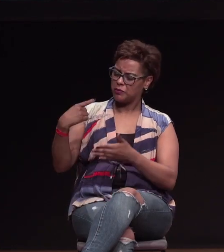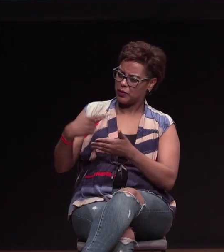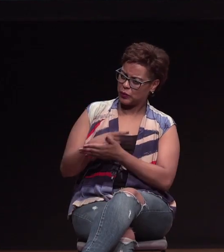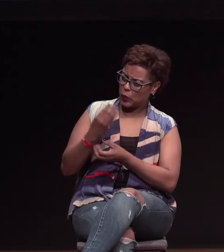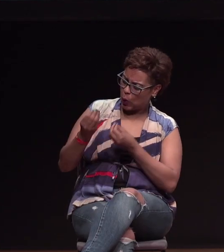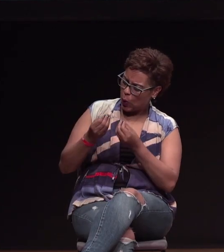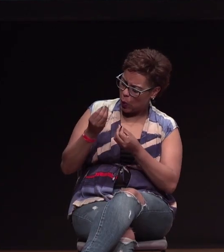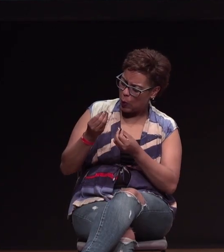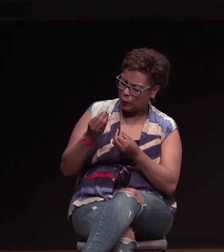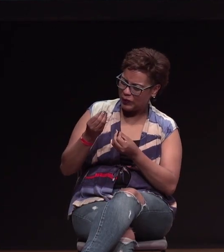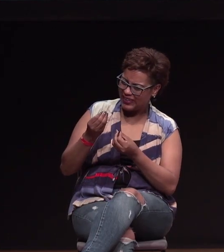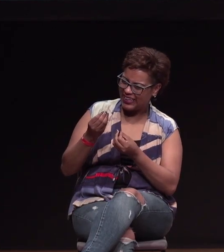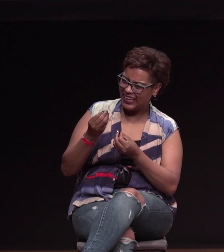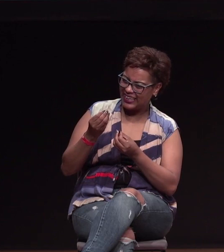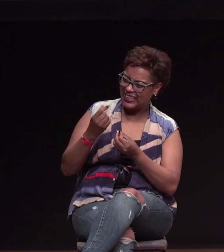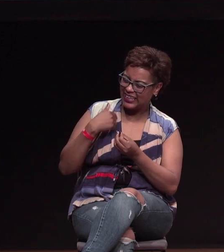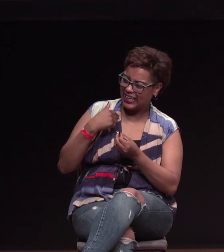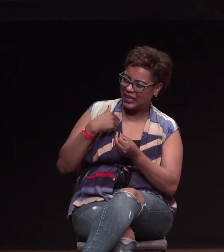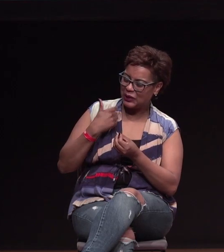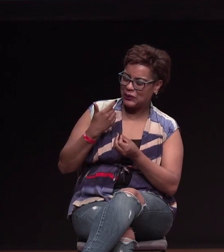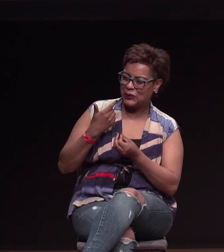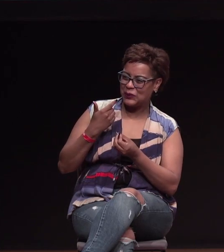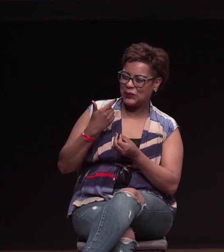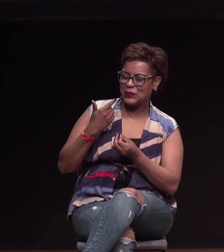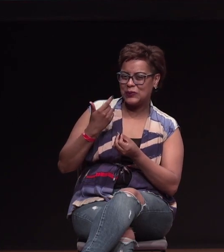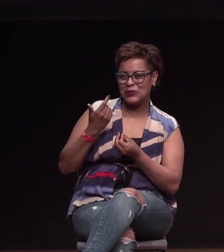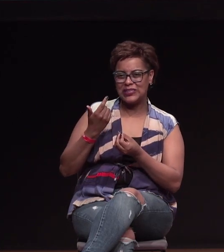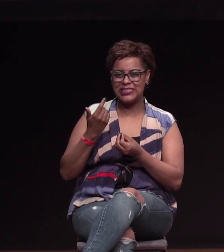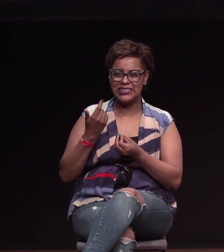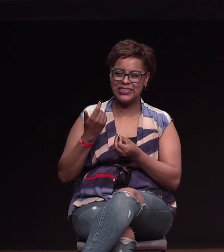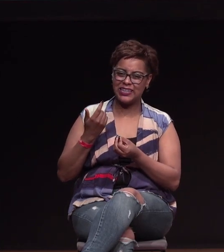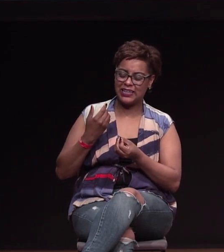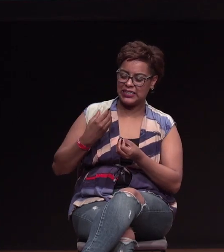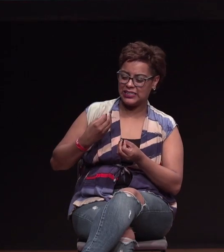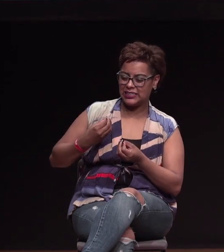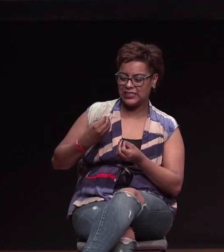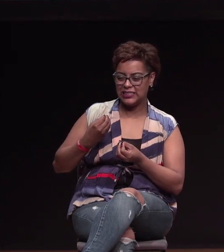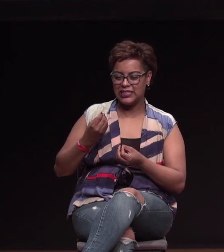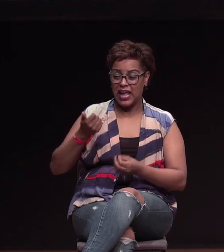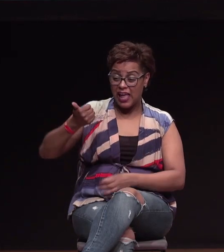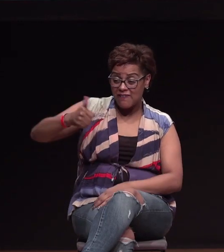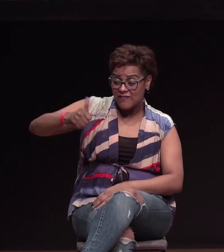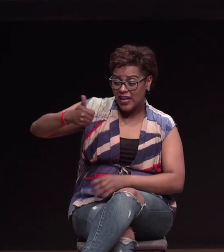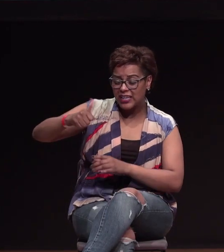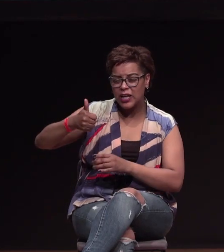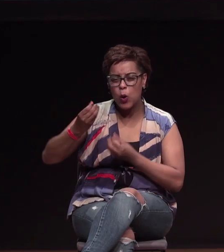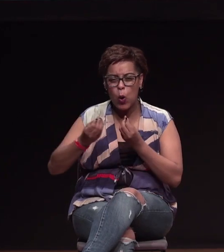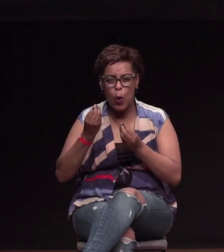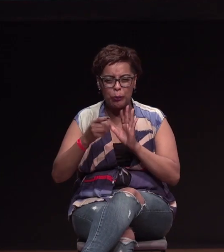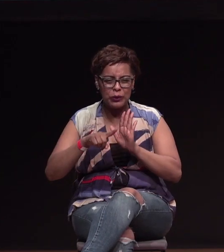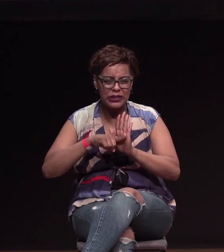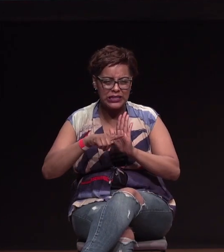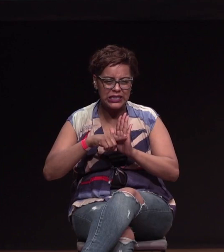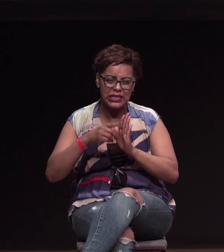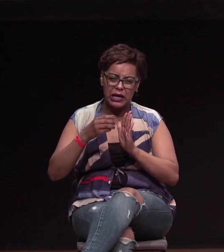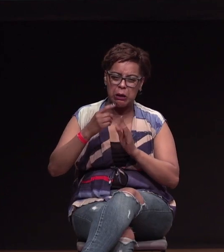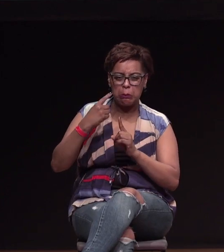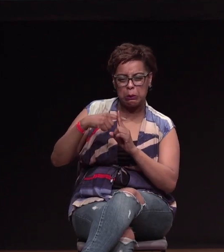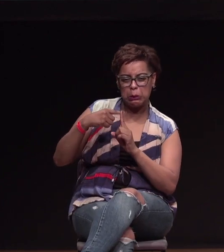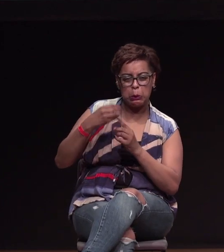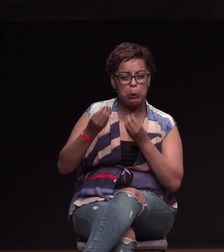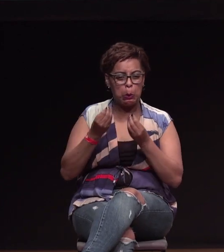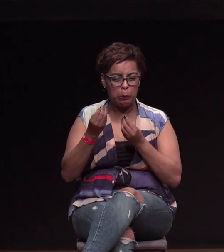como eu lido com a crítica, né? Passei por uma experiência de validação importante, que foi